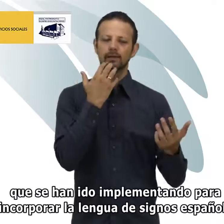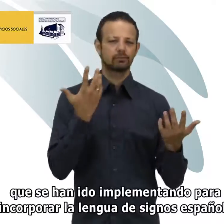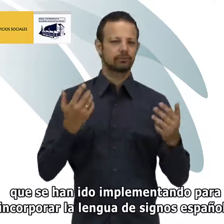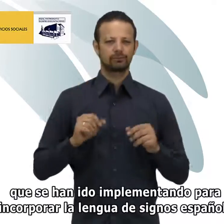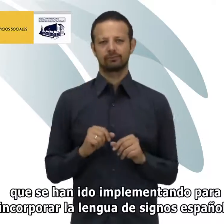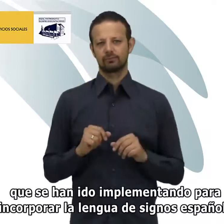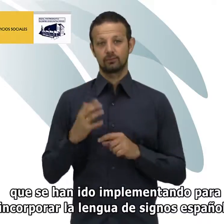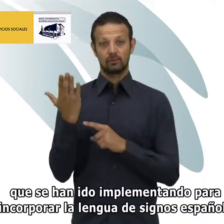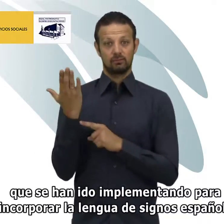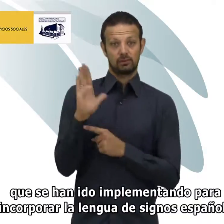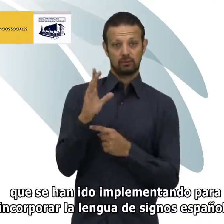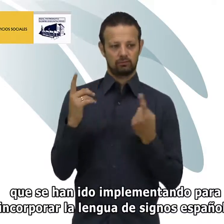de signos española en la televisión.